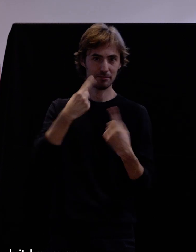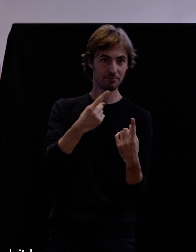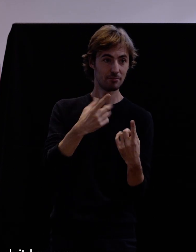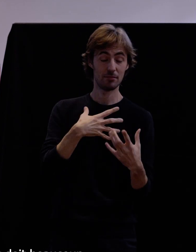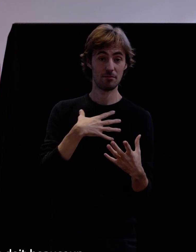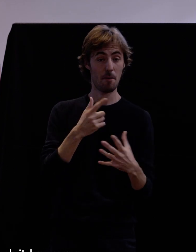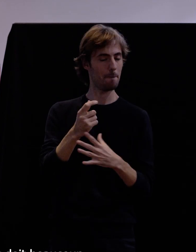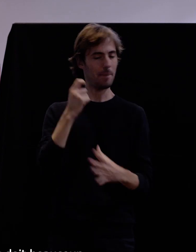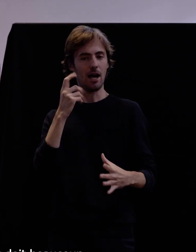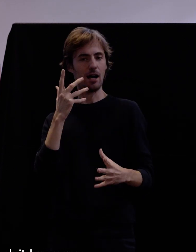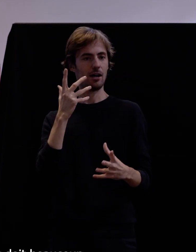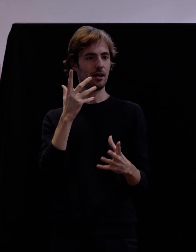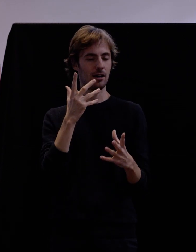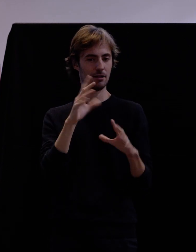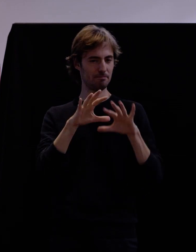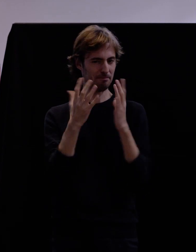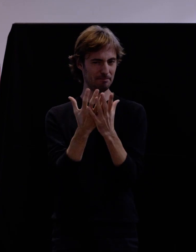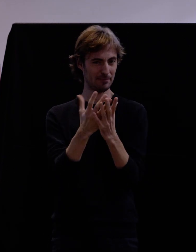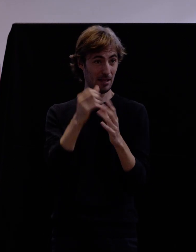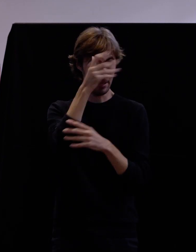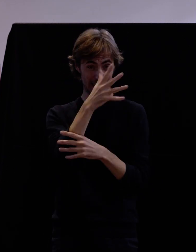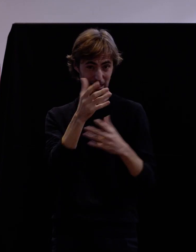beaucoup parce que cette communauté, cette